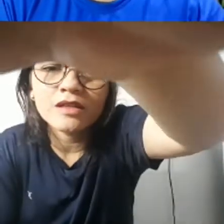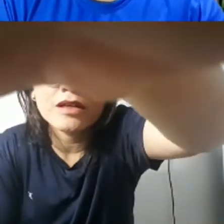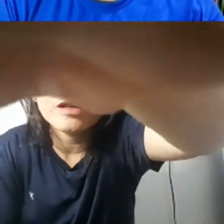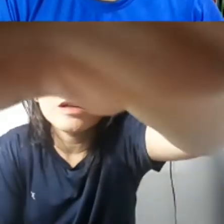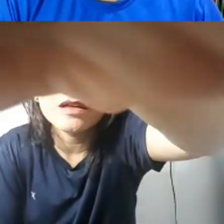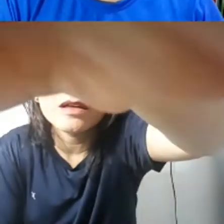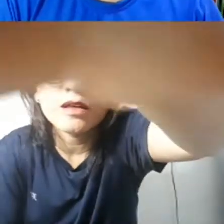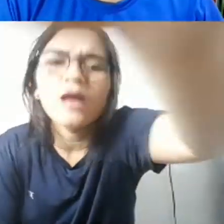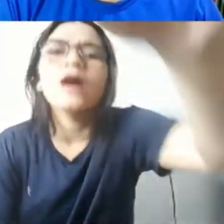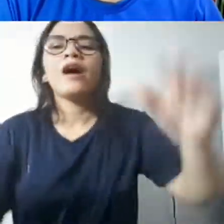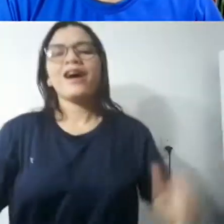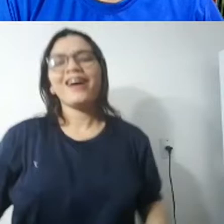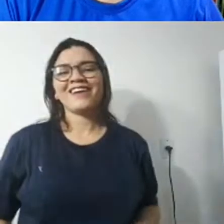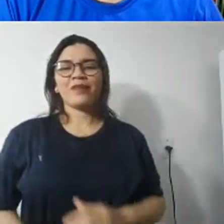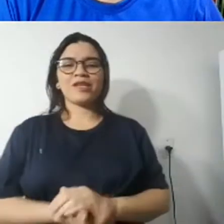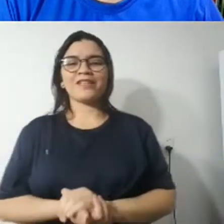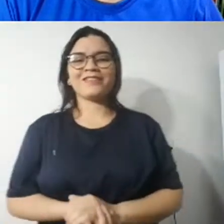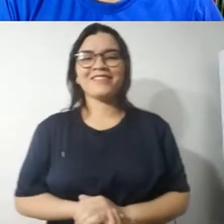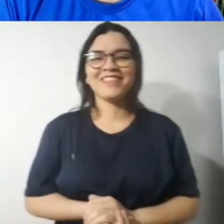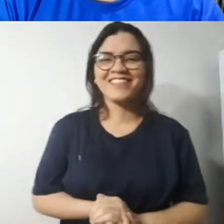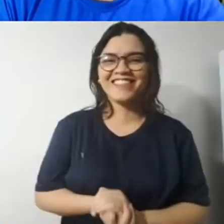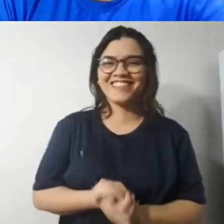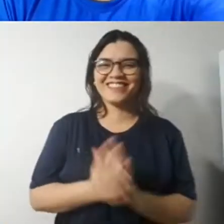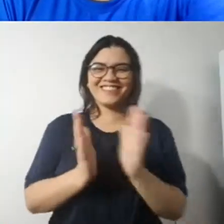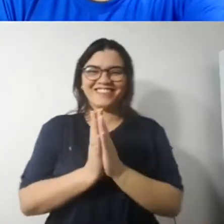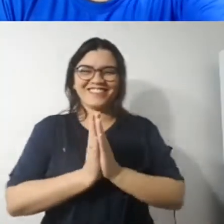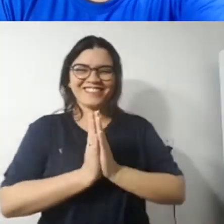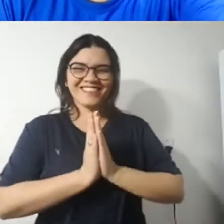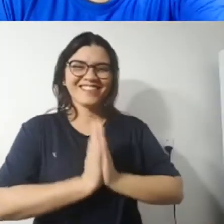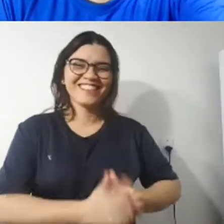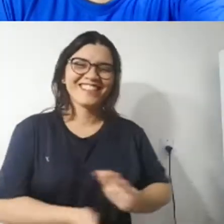Voltou a ouvir? Ai, amém.